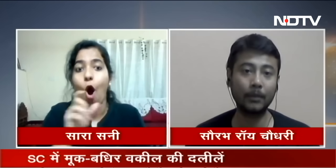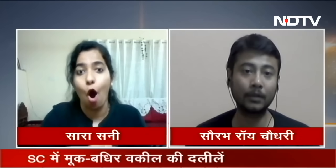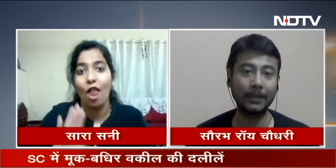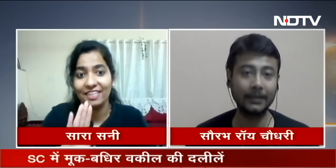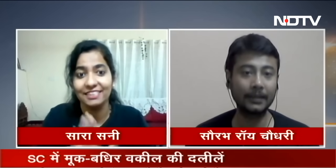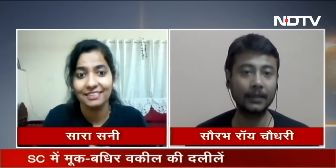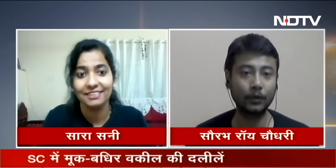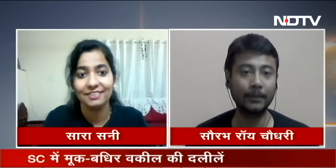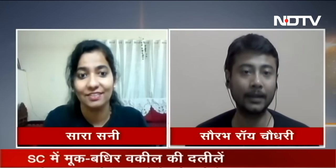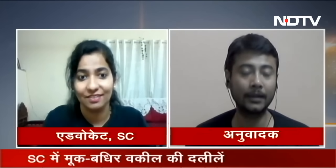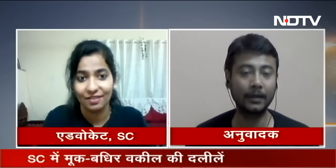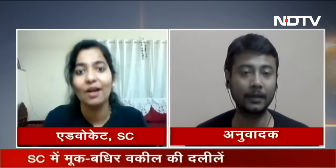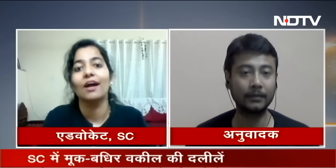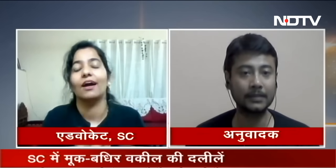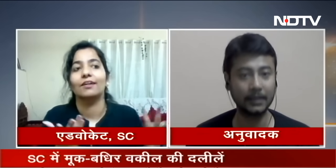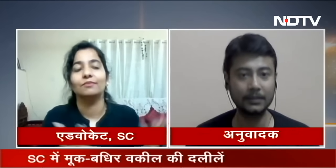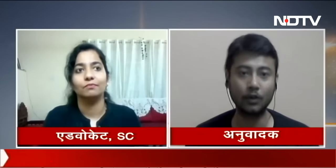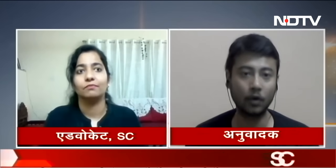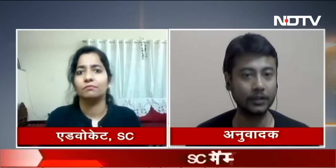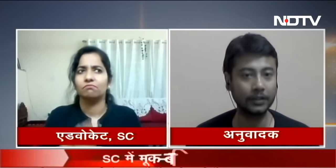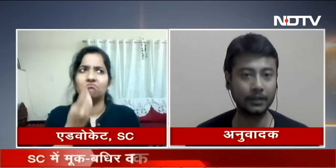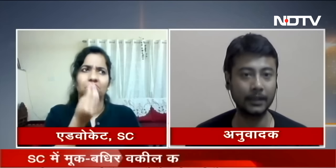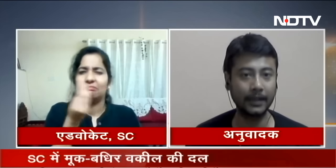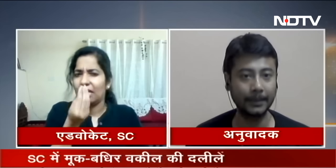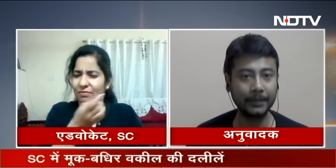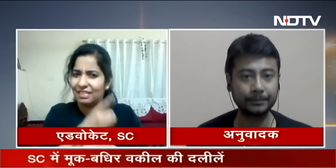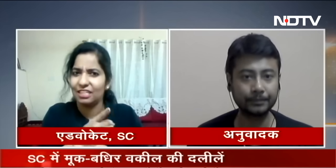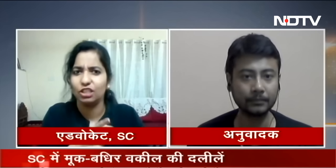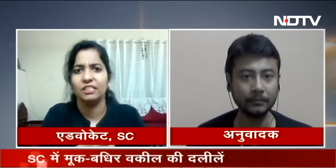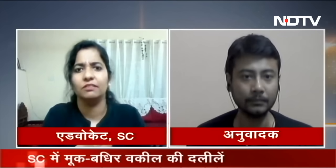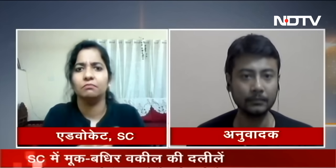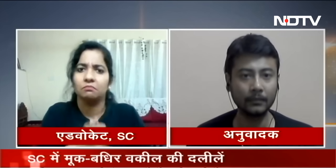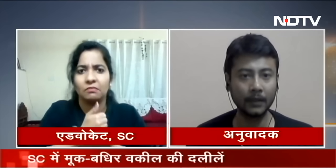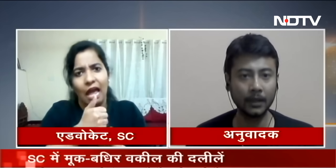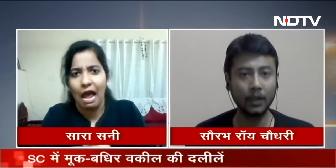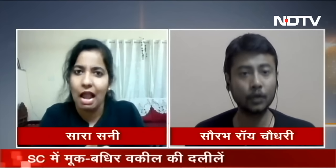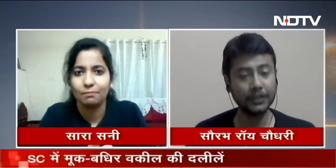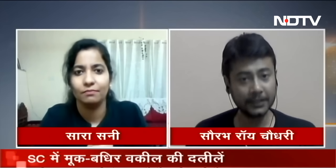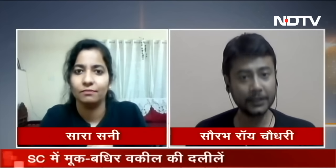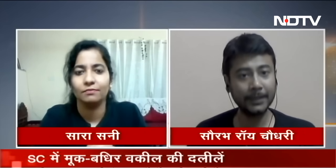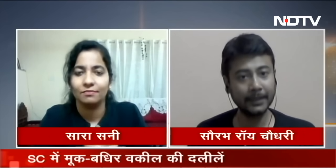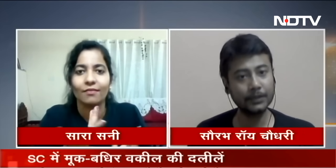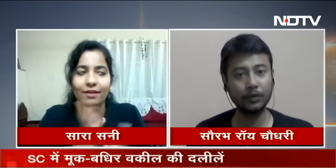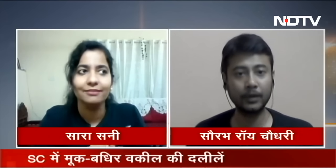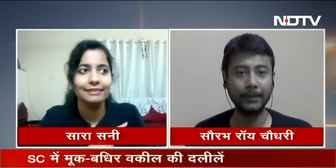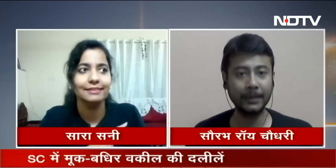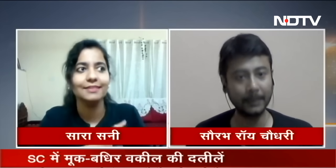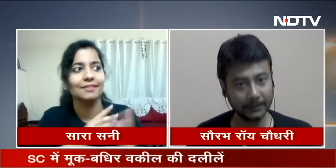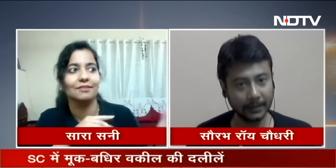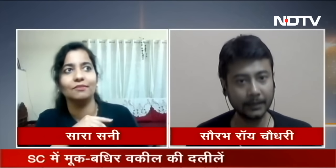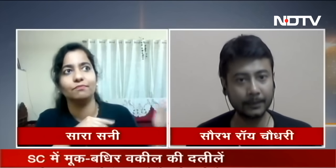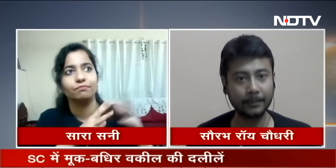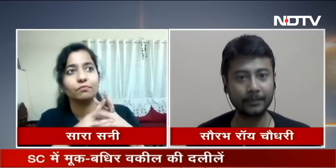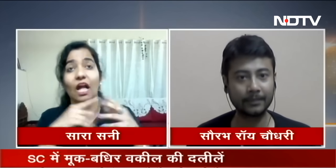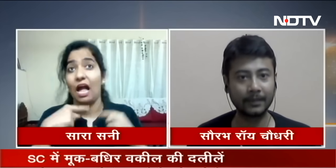मेरा बहुत मदद किया ड्यूरिंग माय स्टडीज लॉ कॉलेज के टाइम पे। कुछ टीचर्स भी थे जिन्होंने मेरी मदद